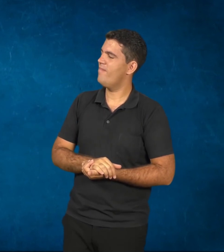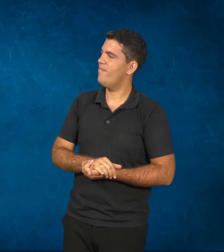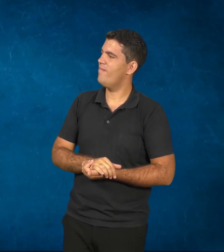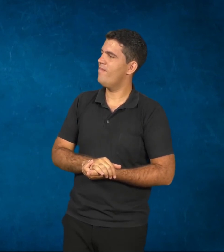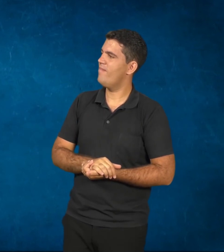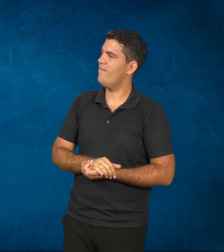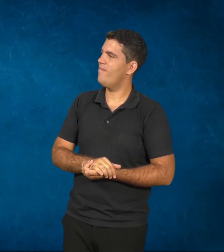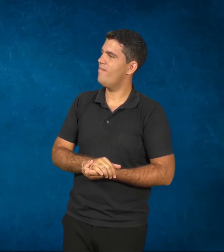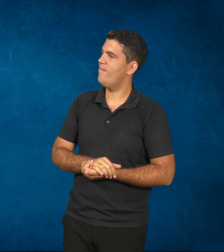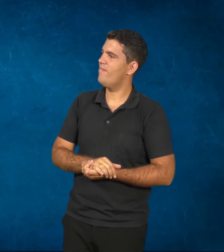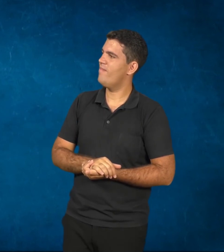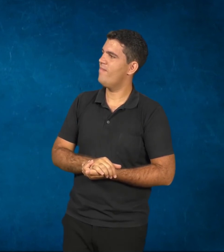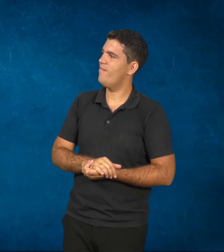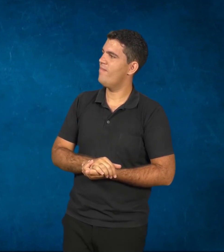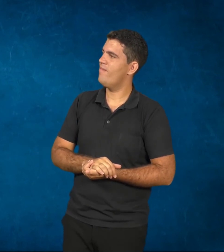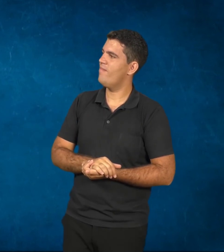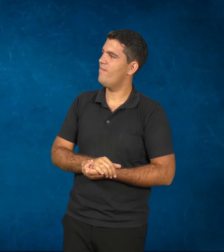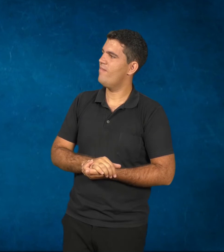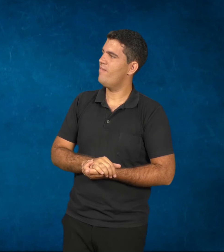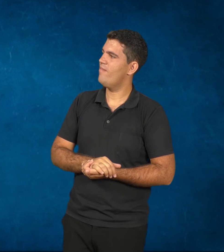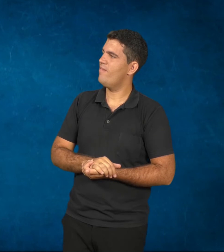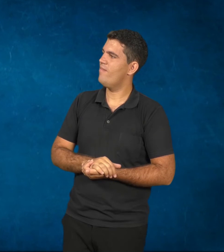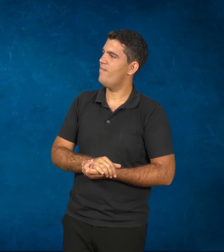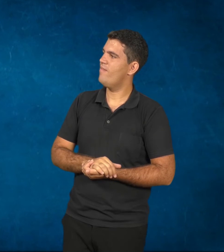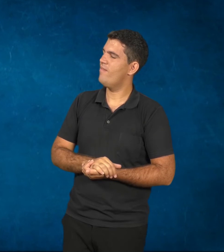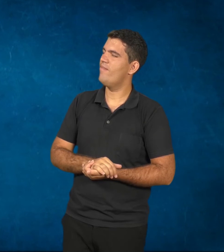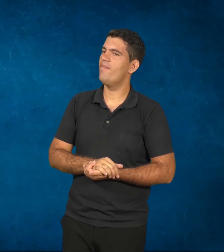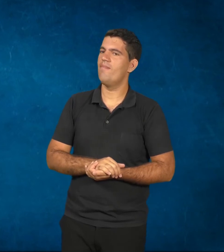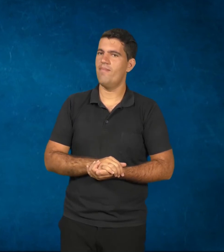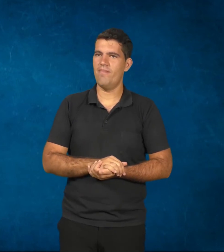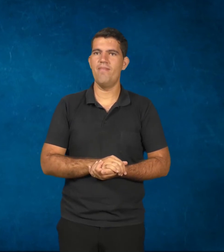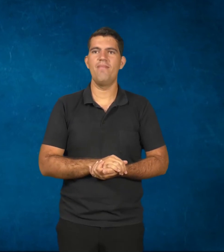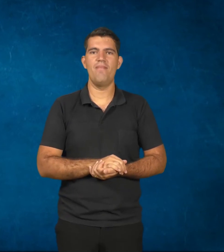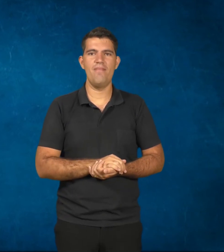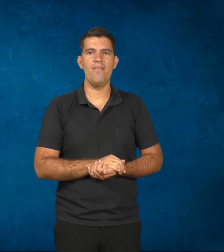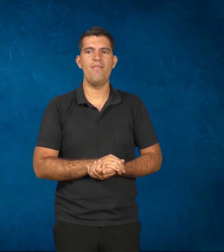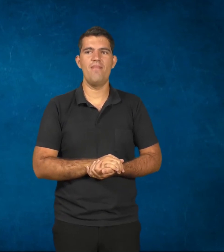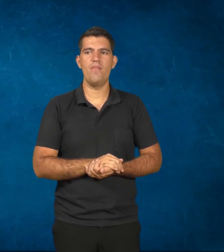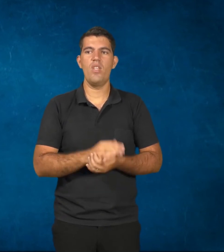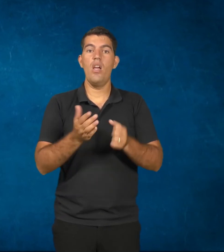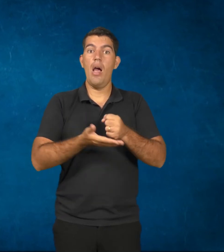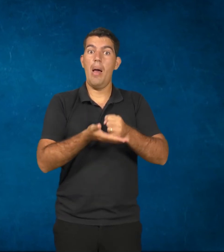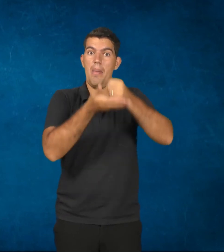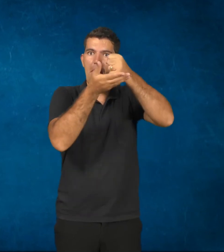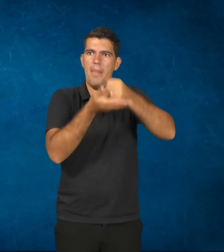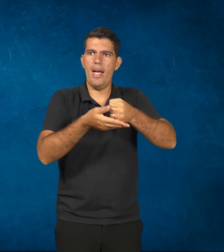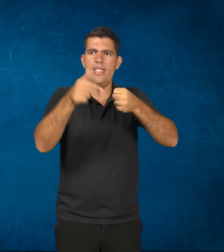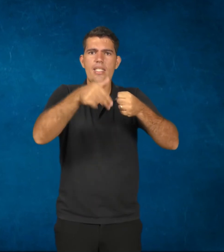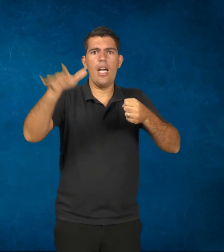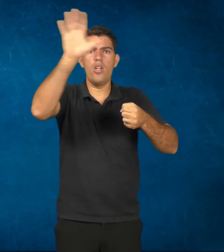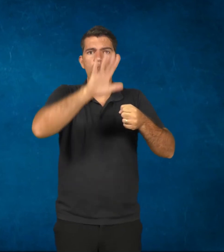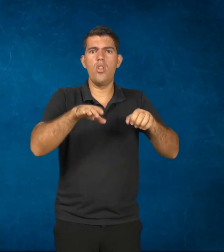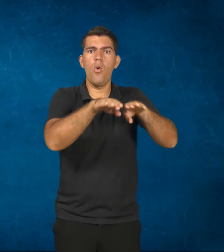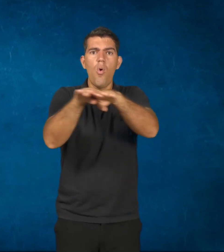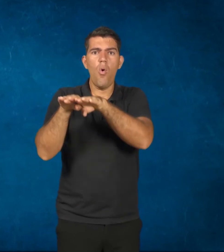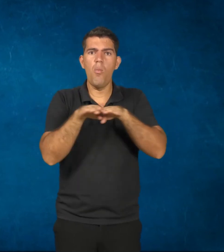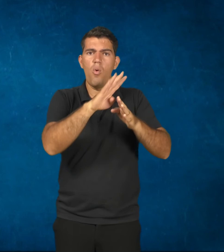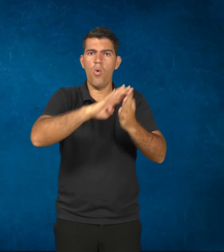devem desenvolver ao longo das etapas e modalidades da educação básica. A Base Nacional Comum Curricular